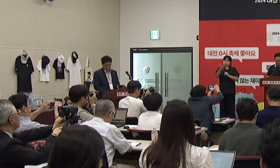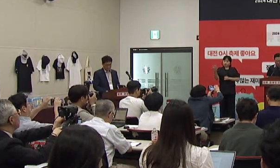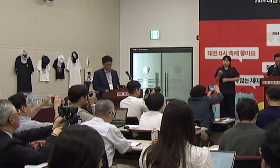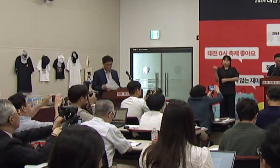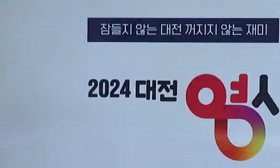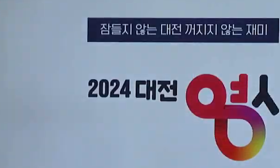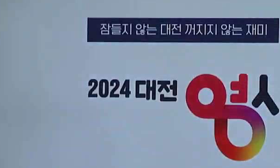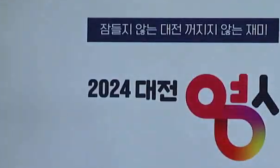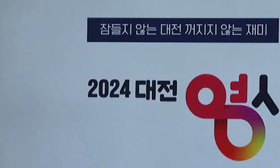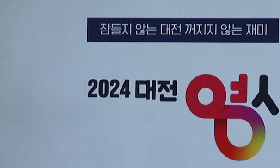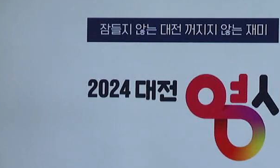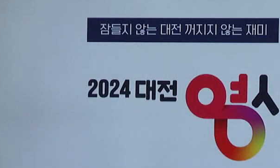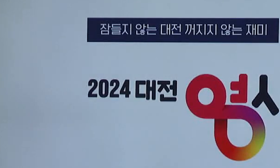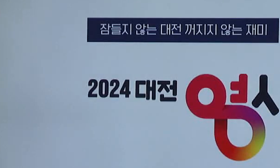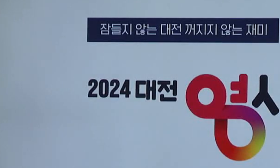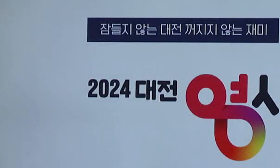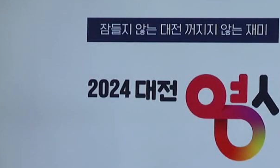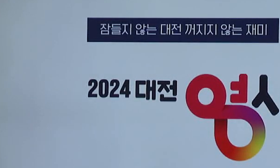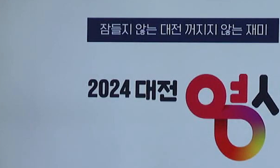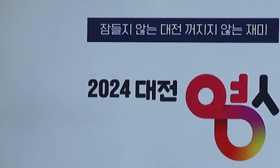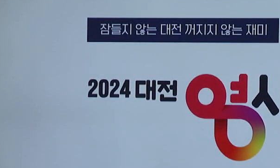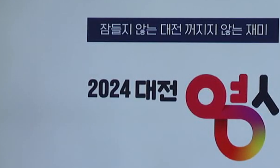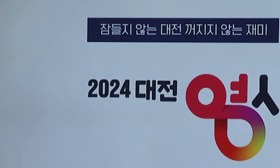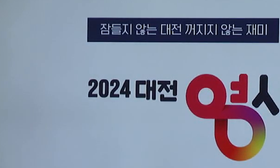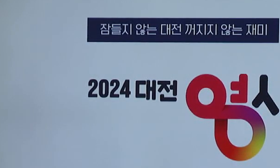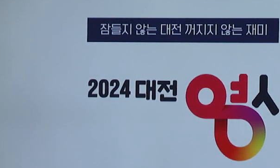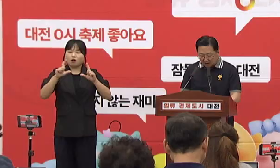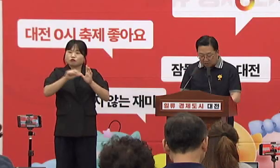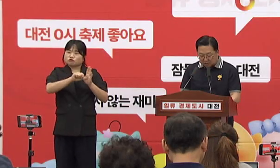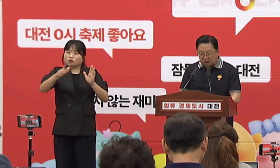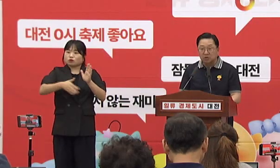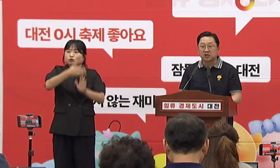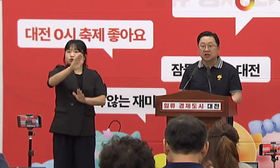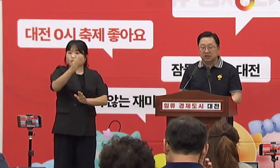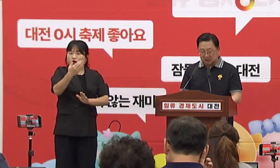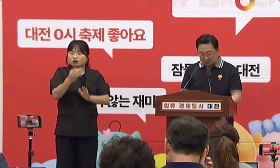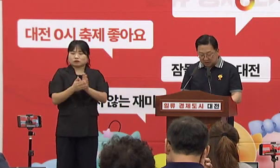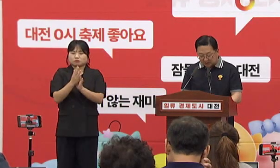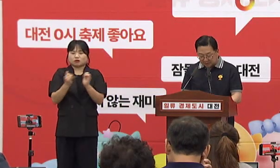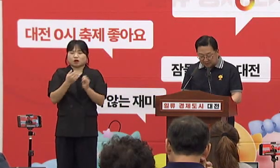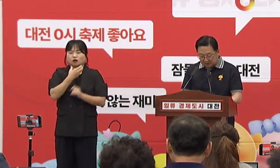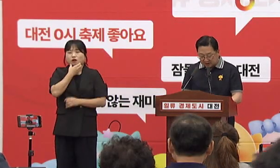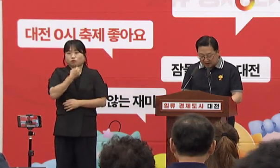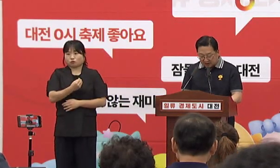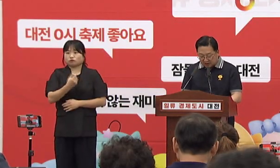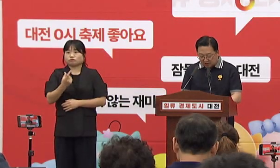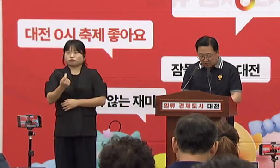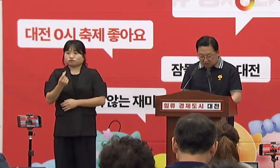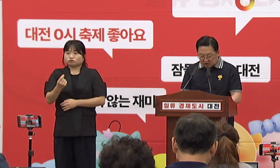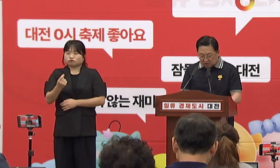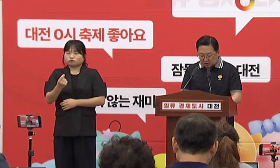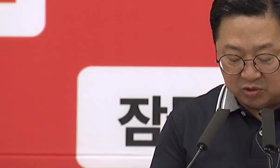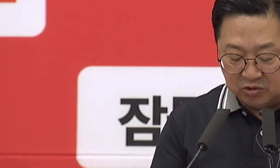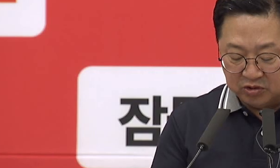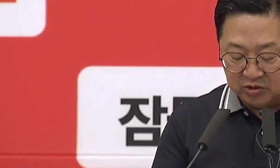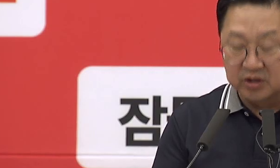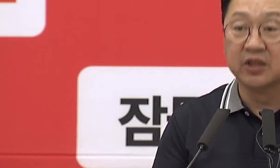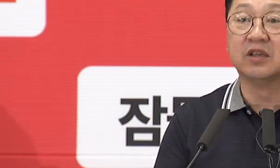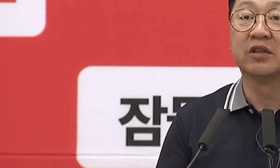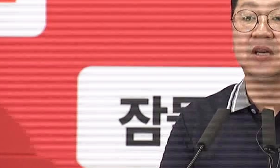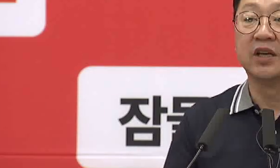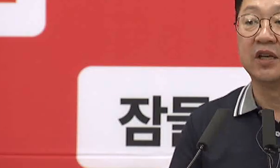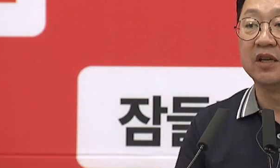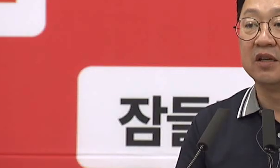꺼지지 않는 재미를 주제로 한 이번 축제는 27개 문화 공간에서 518회 공연이 열리고 군악대와